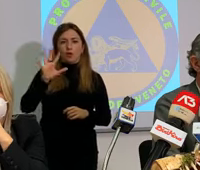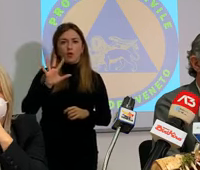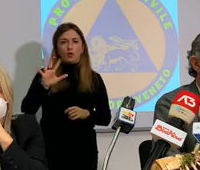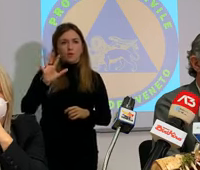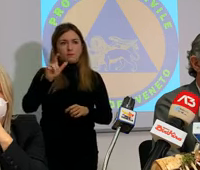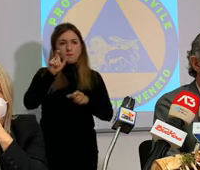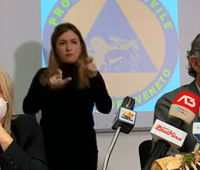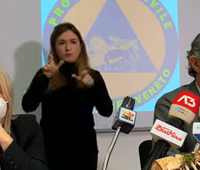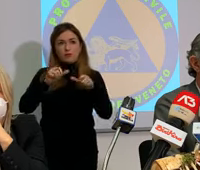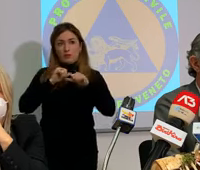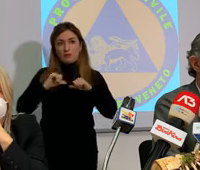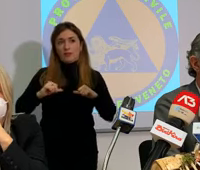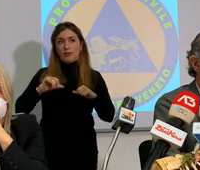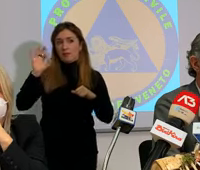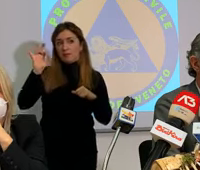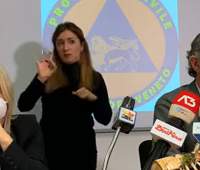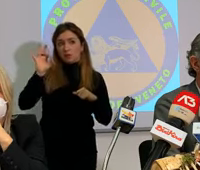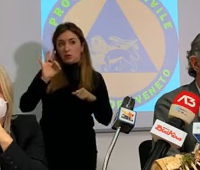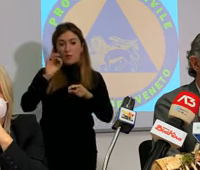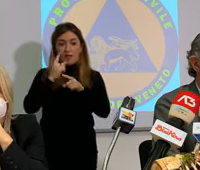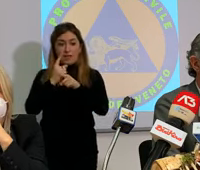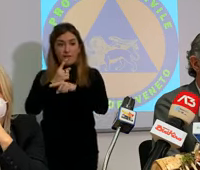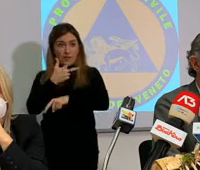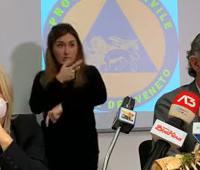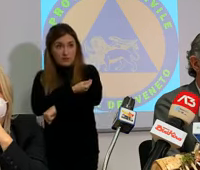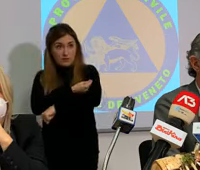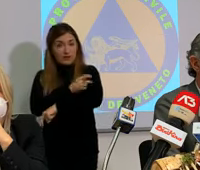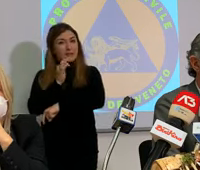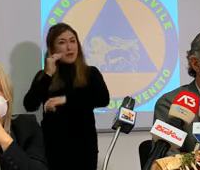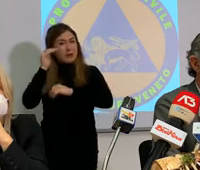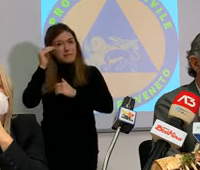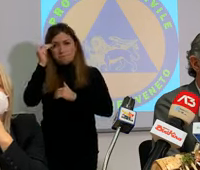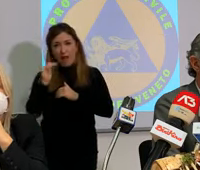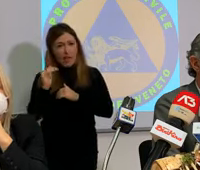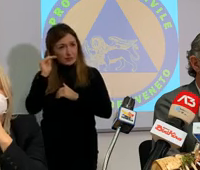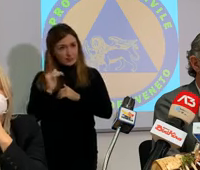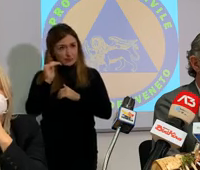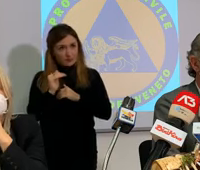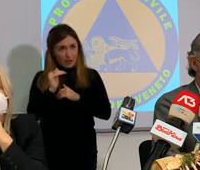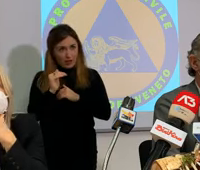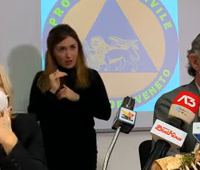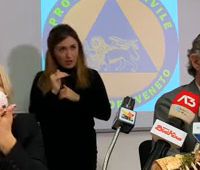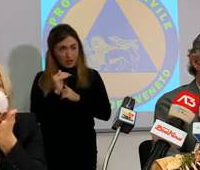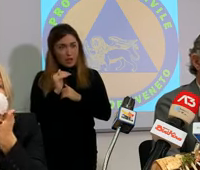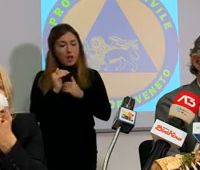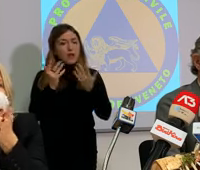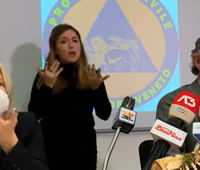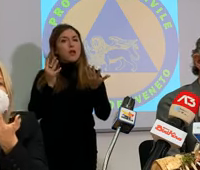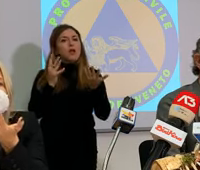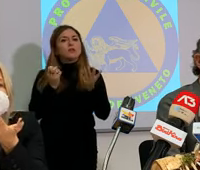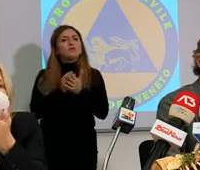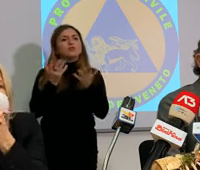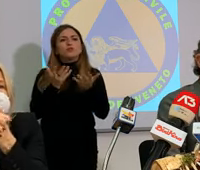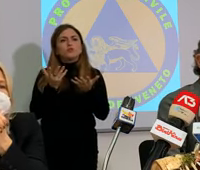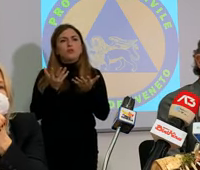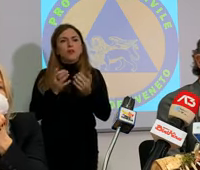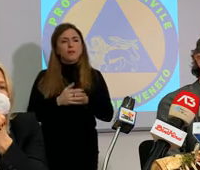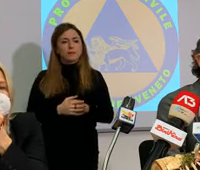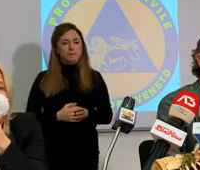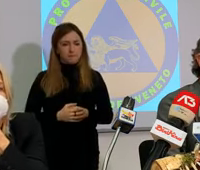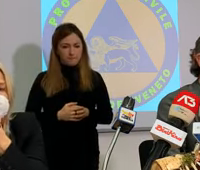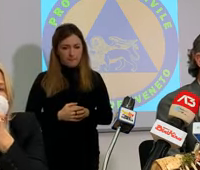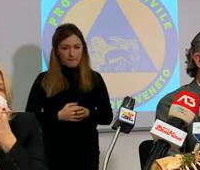dovrebbero vaccinarsi fosse molto bassa che cosa si farà se rientra in una